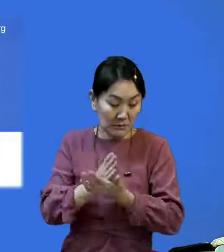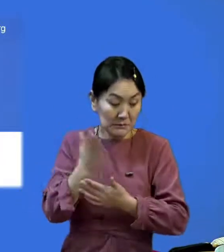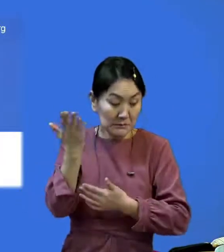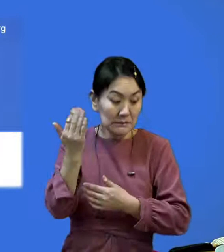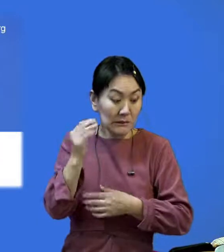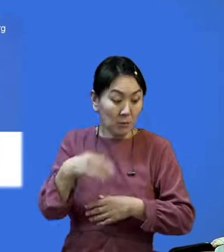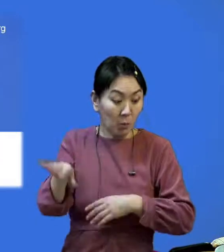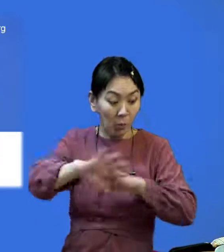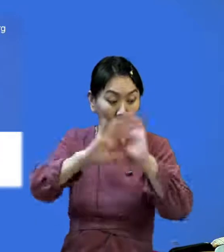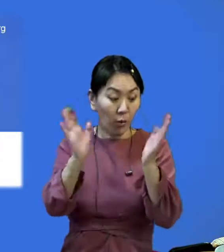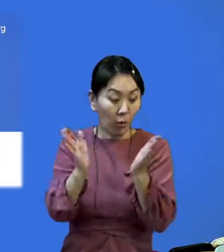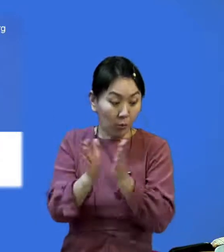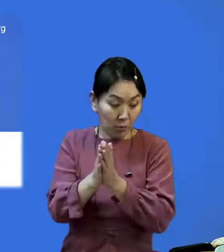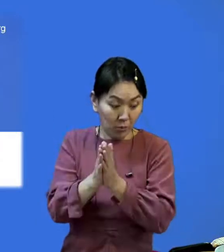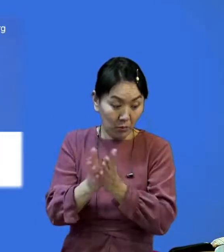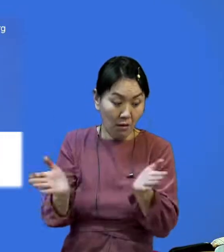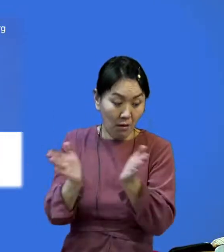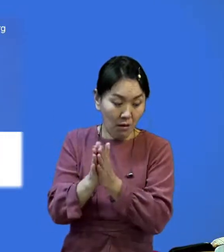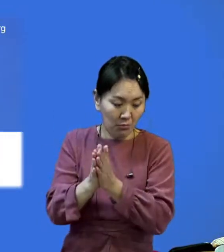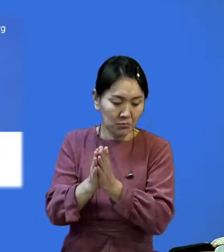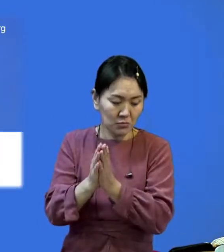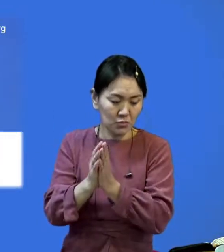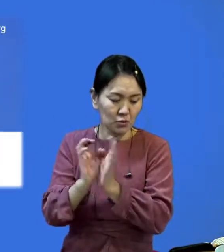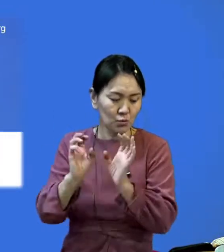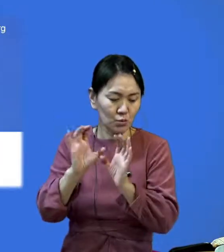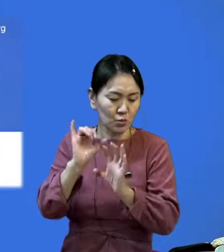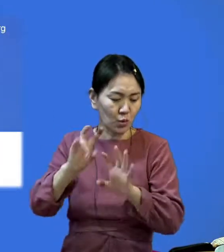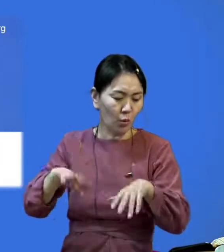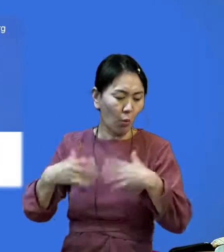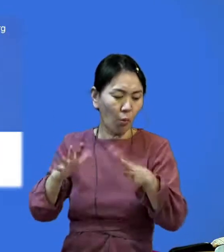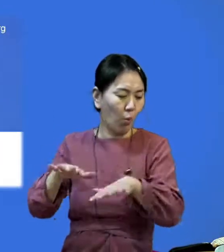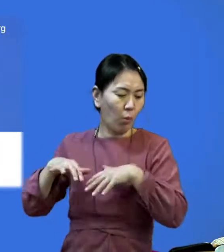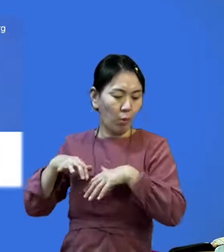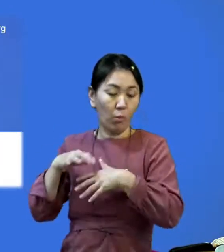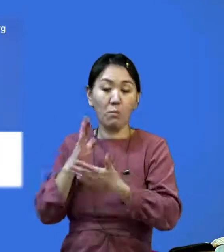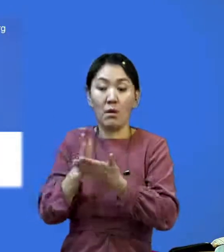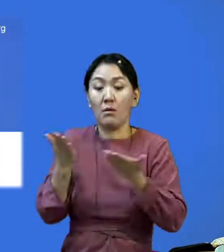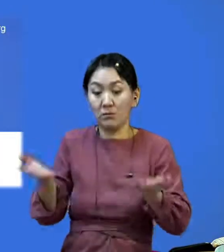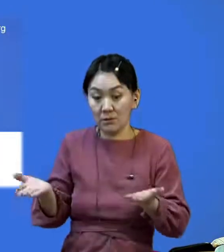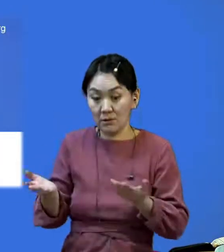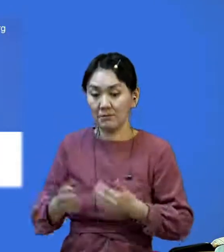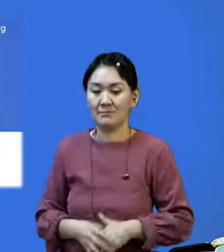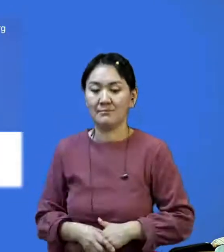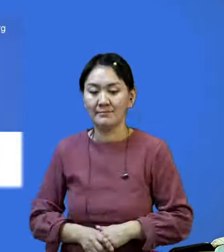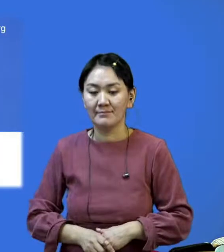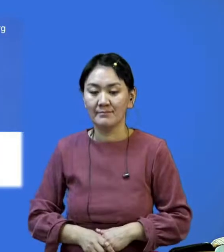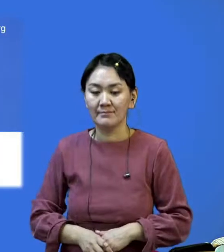яаж бүх юмыг түүний хамт бидэнд сул өгөхгүй байх вилээ?